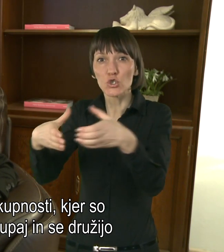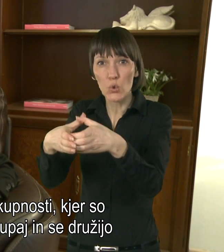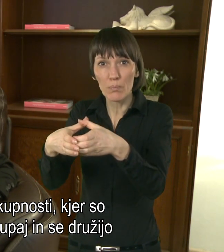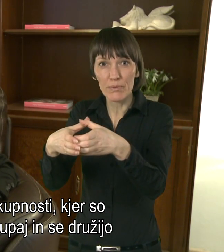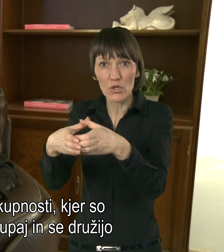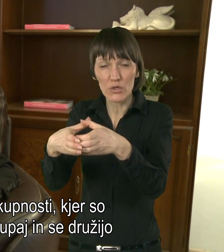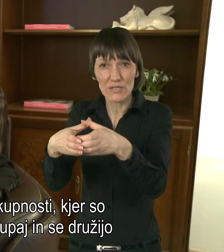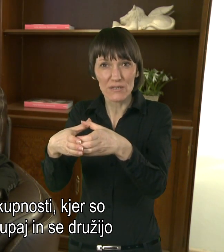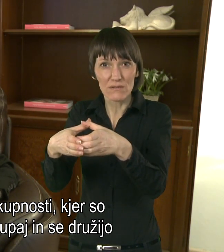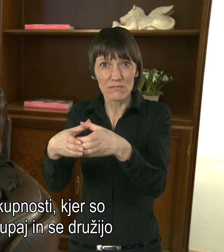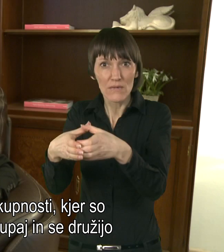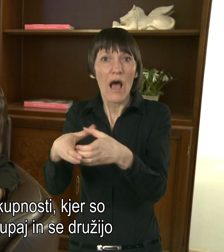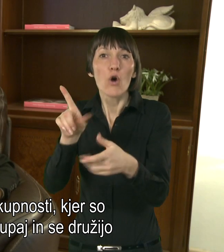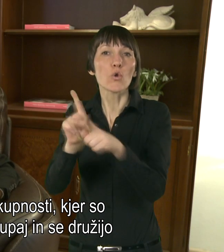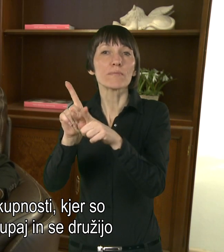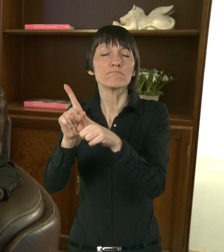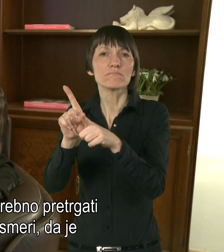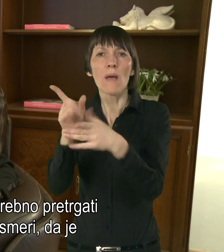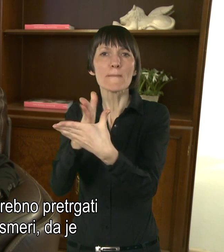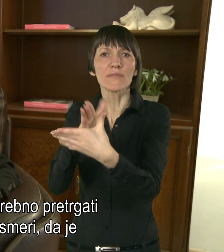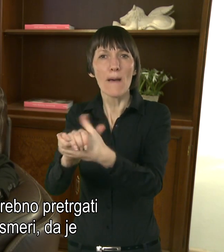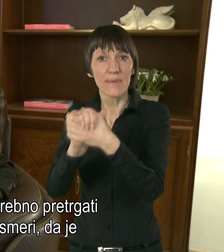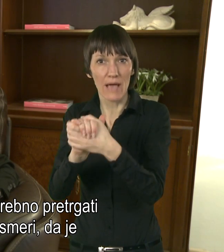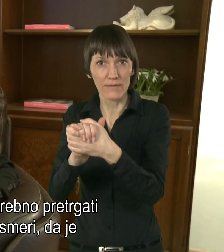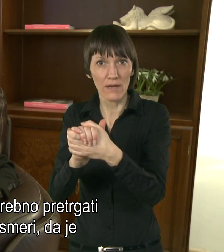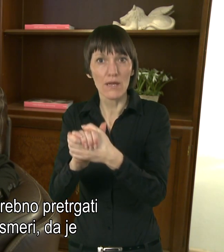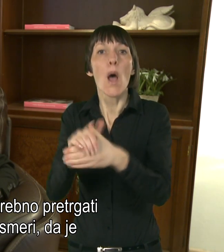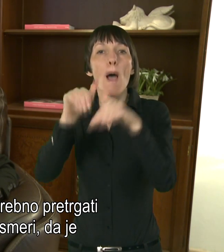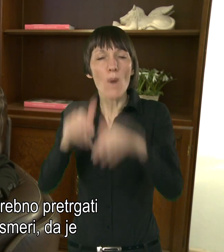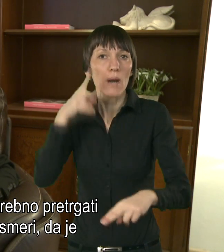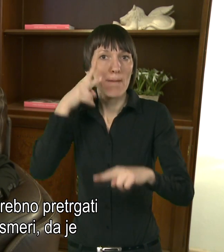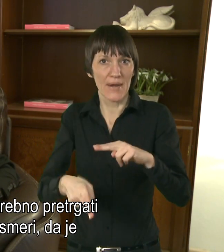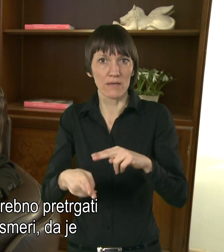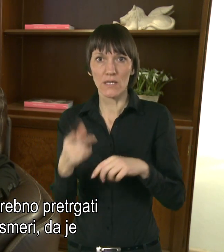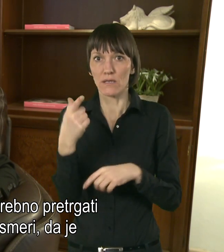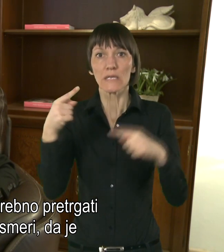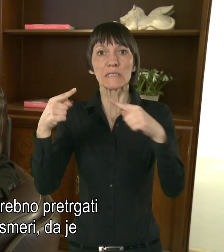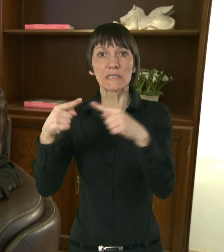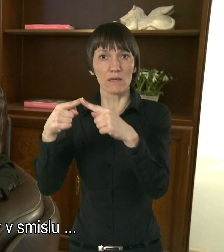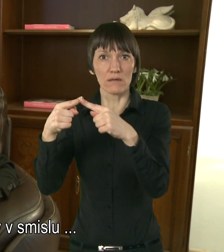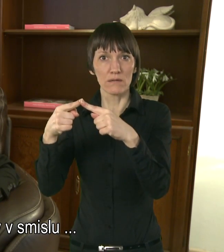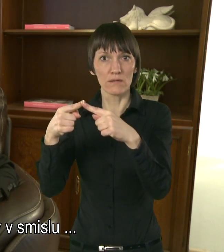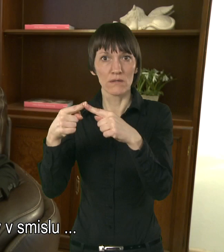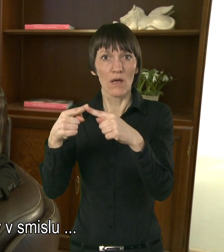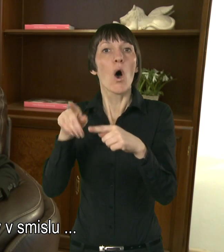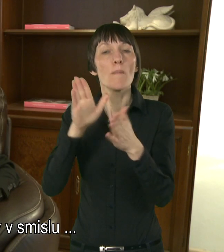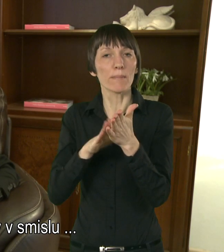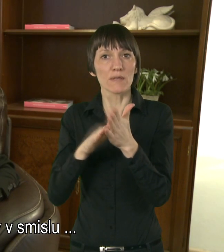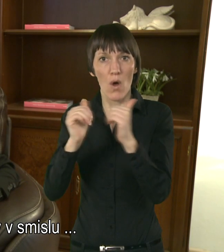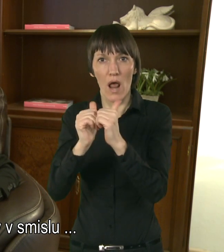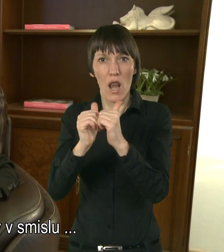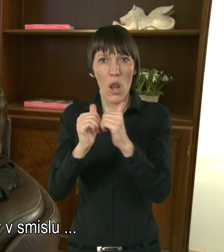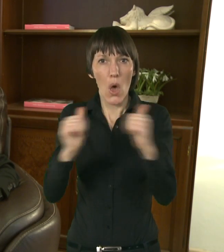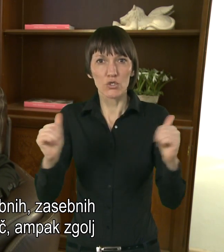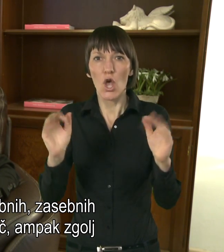kjer posamezniki so še vedno skupaj in se družijo skupaj, je potrebno pretrgati stike v tej smeri, se pravi, da je razmejitev